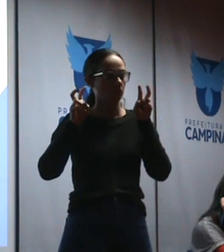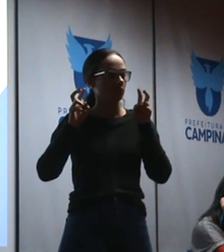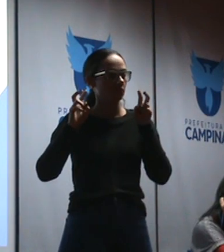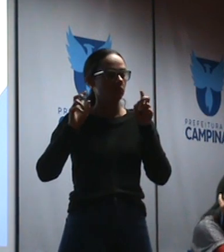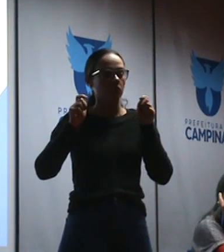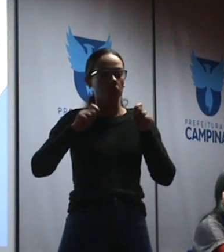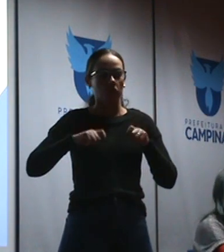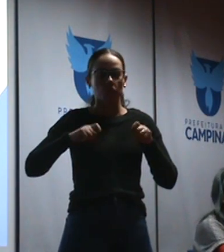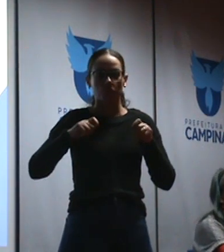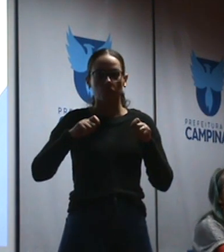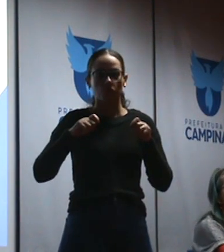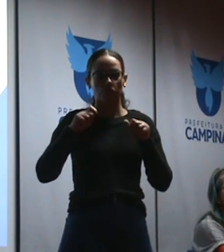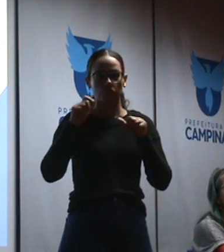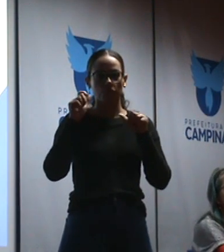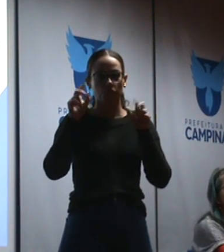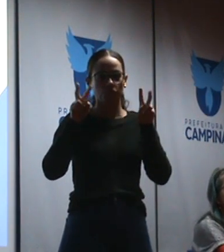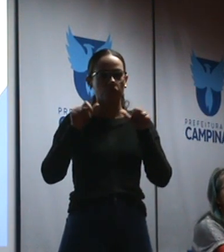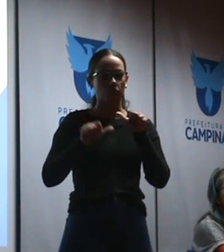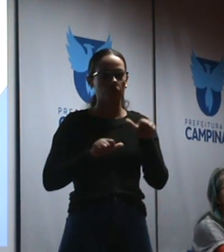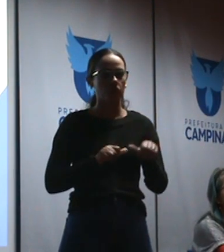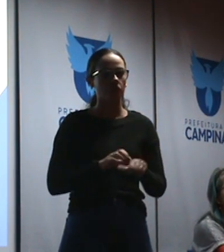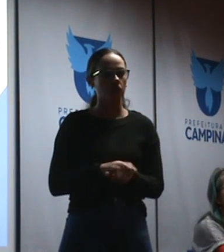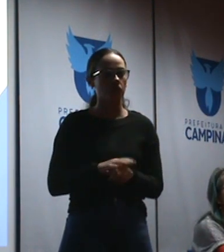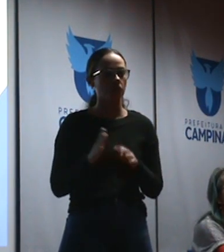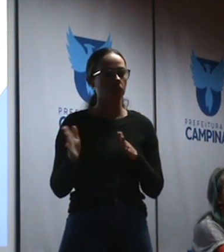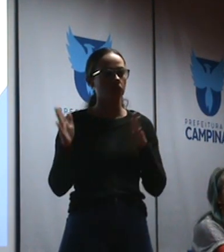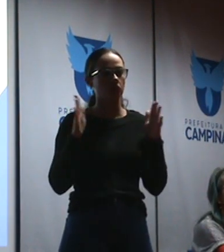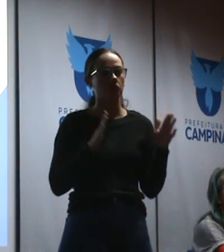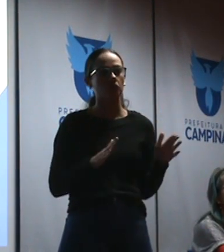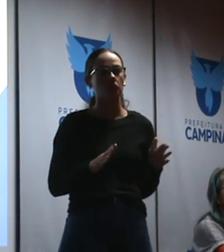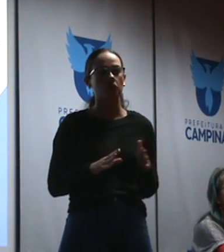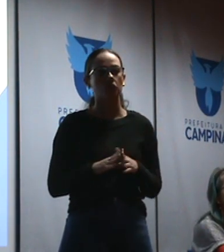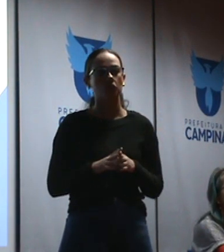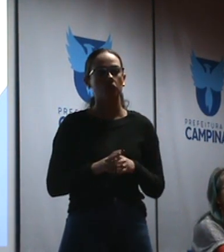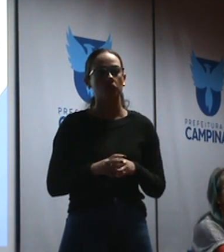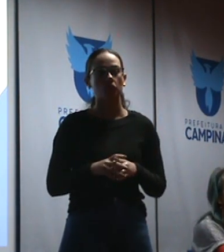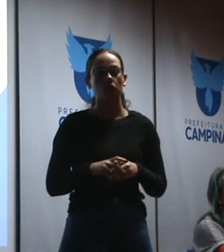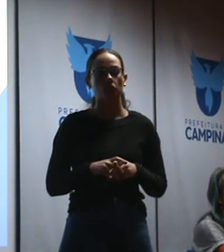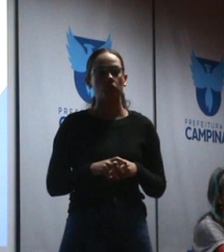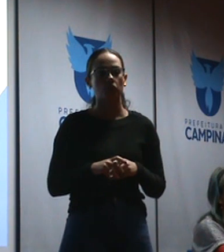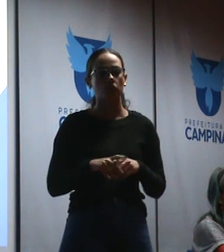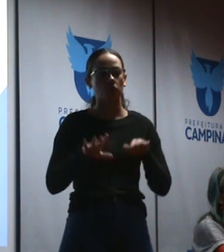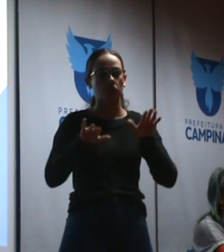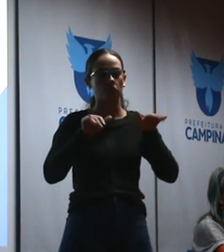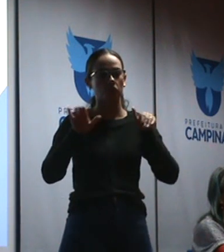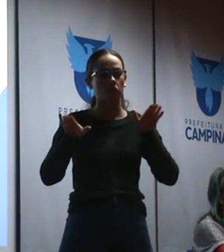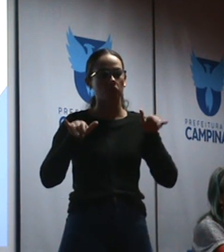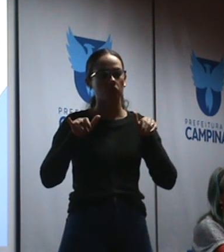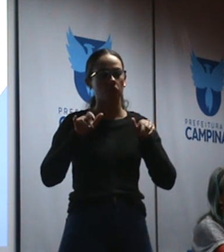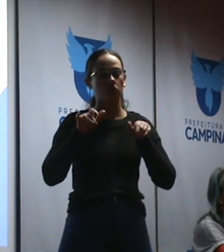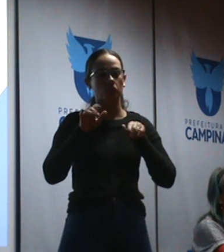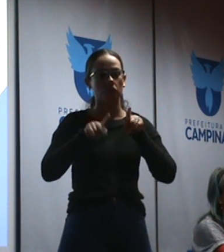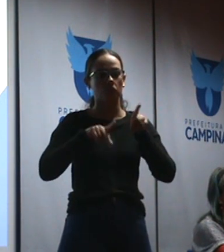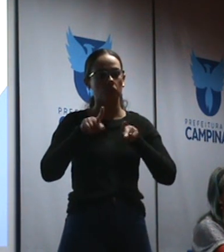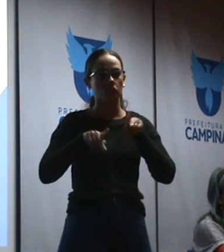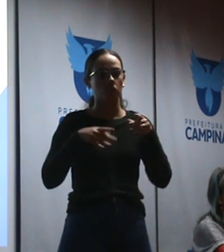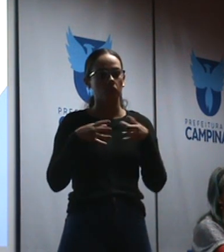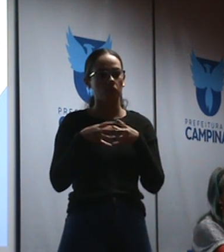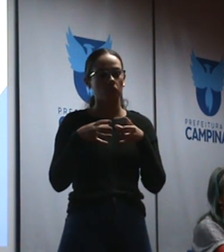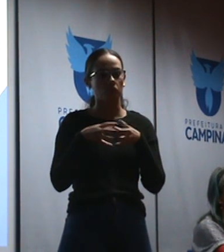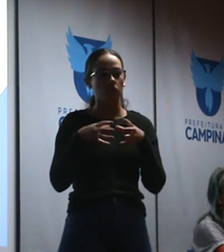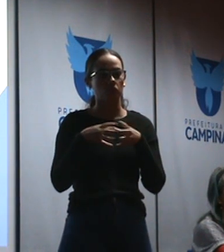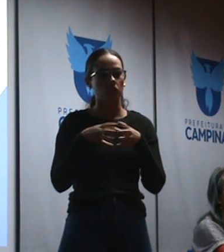próximo ponto. Então agora eu queria chamar aqui o pessoal da vigilância. O